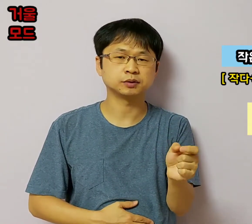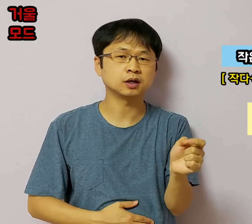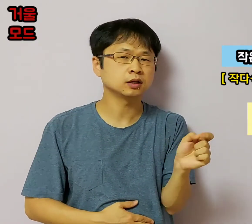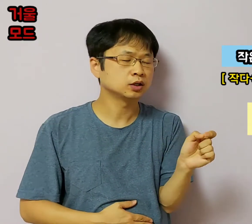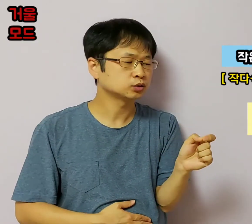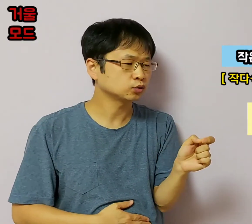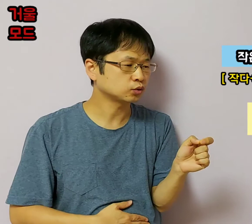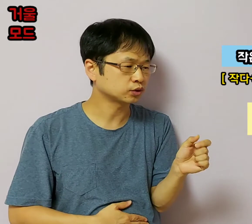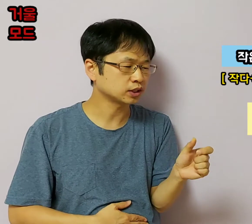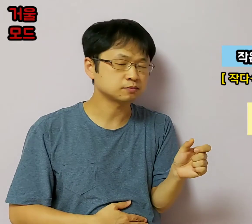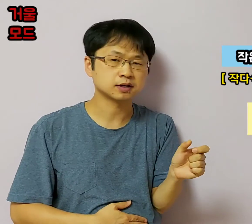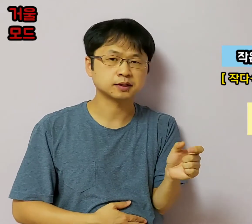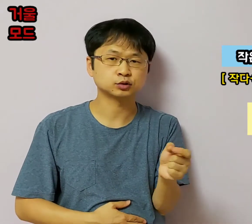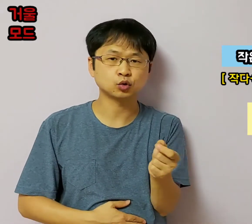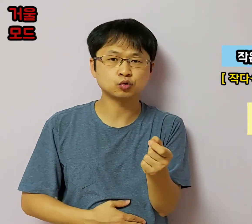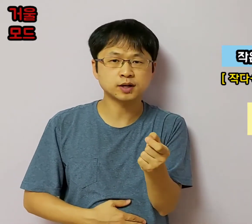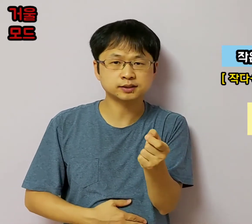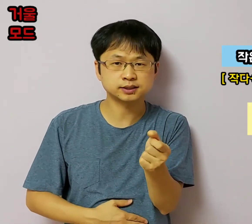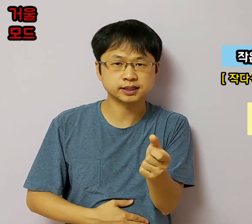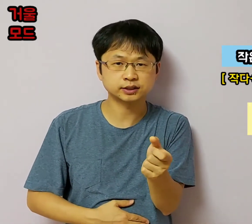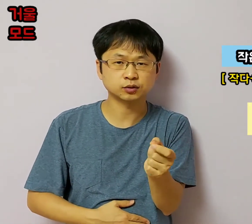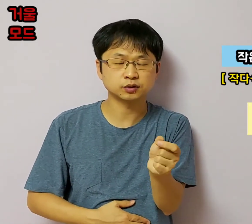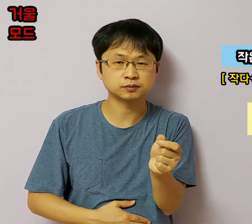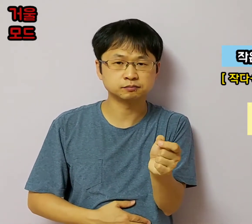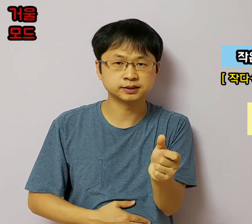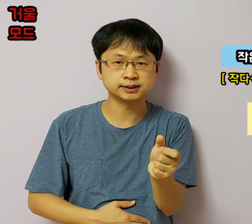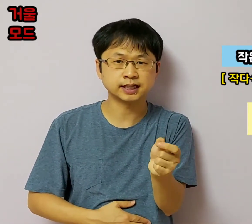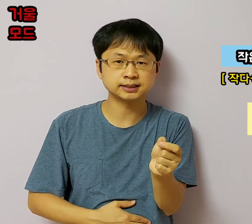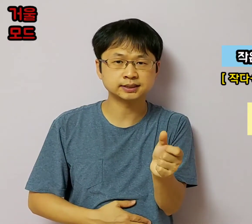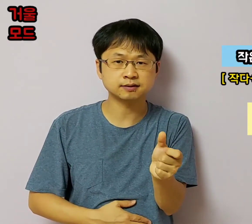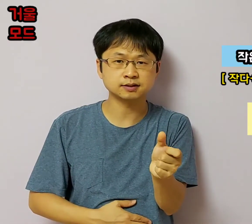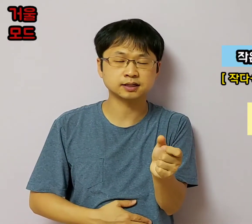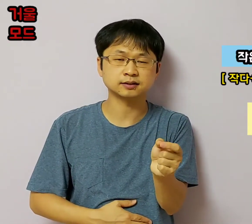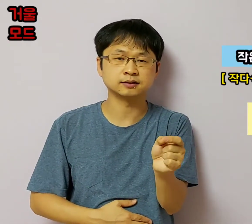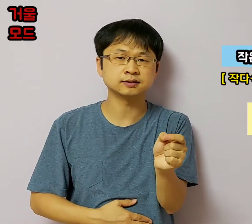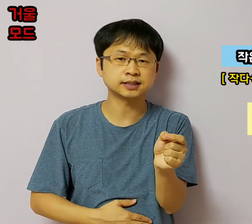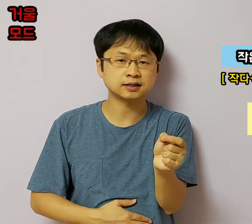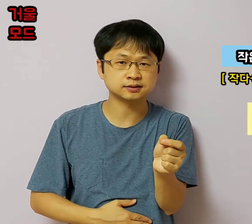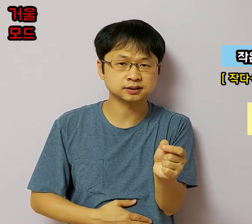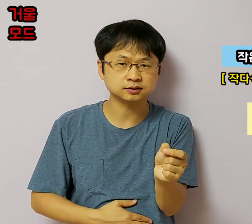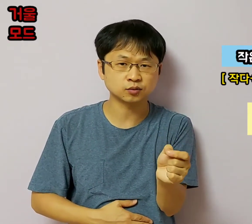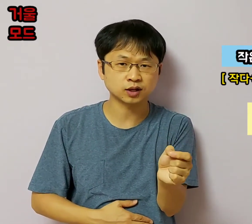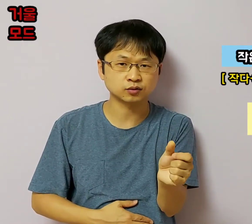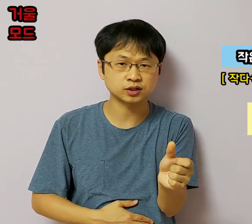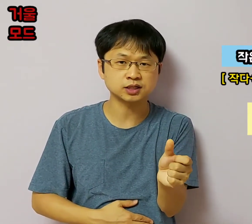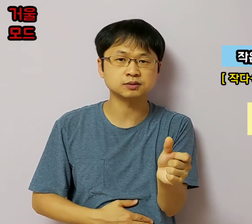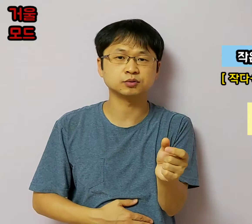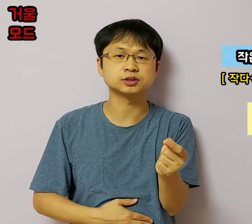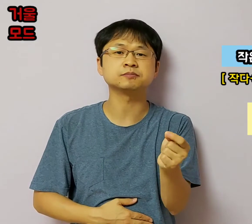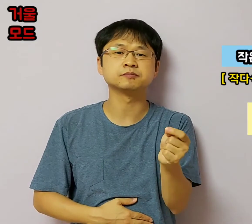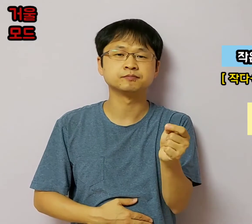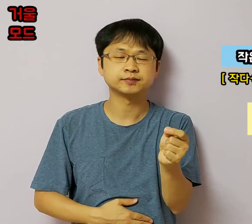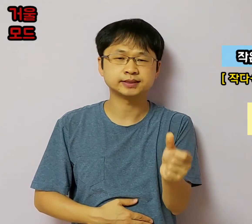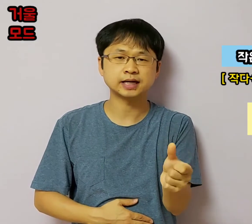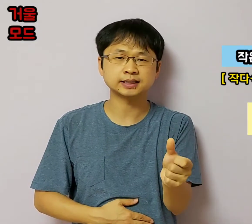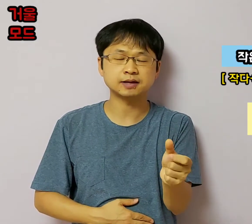튕겨주시면 손으로 튕길 만큼 아주 조그만 것을 얘기하죠. 먼지나 찌꺼기 같은 작은 것을 손가락으로 튕기는 모습,